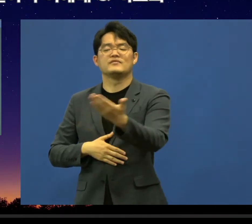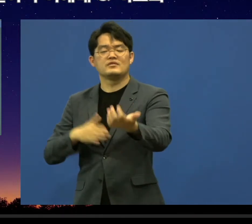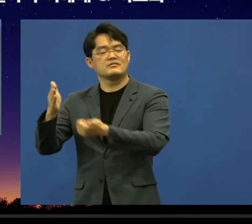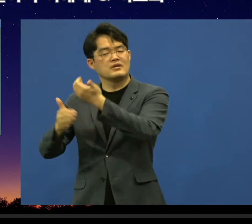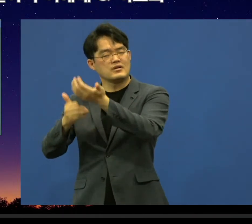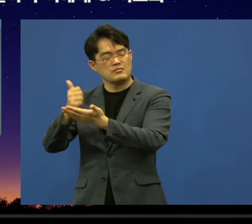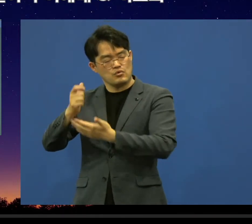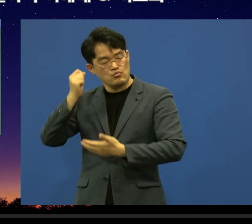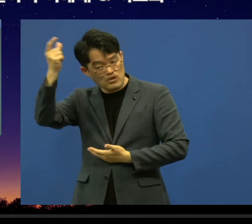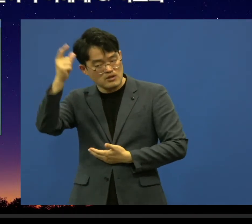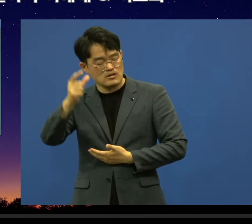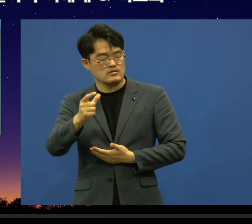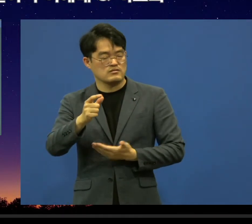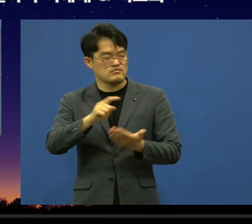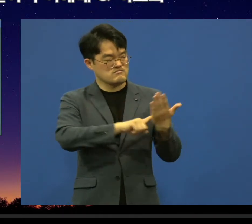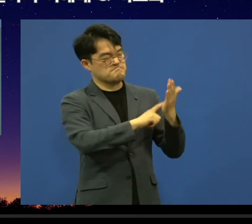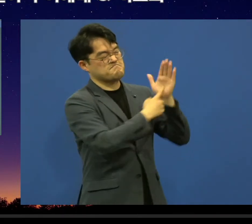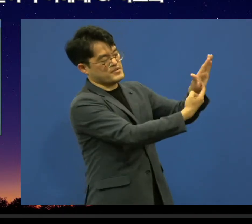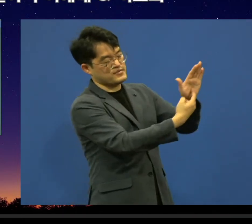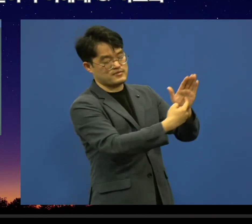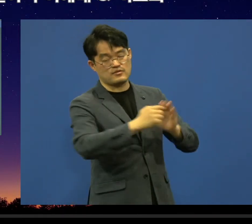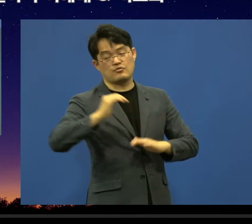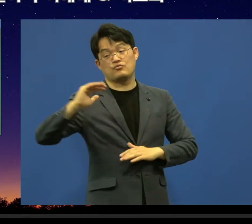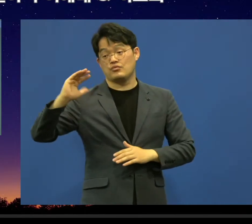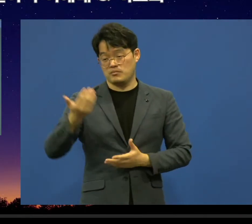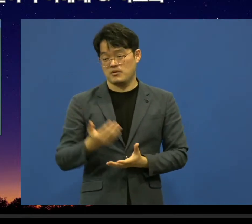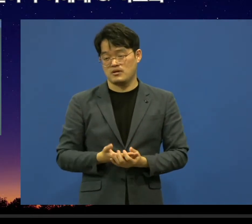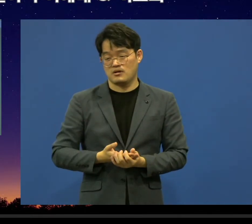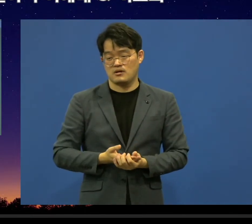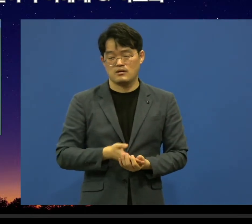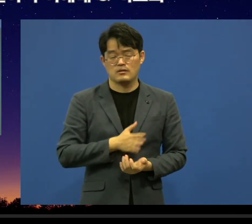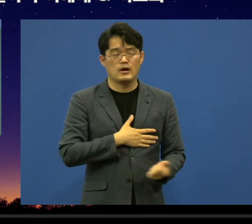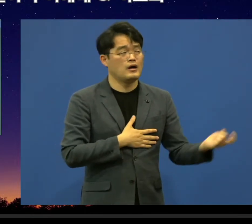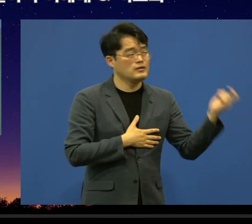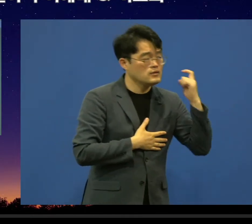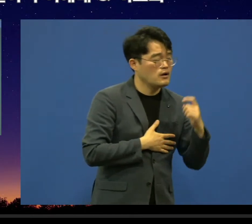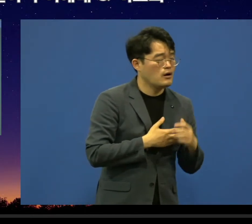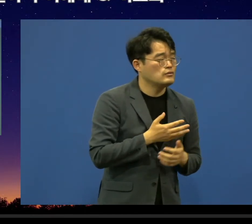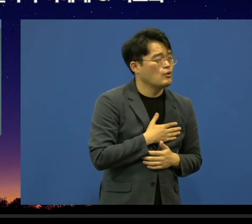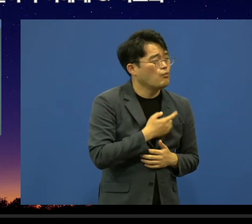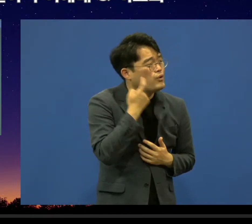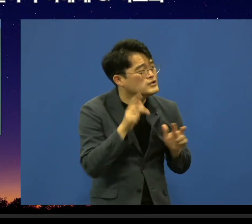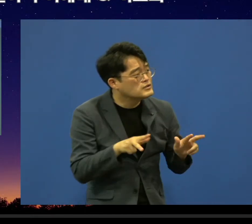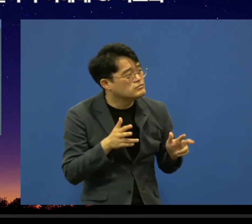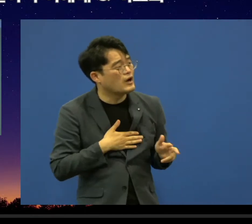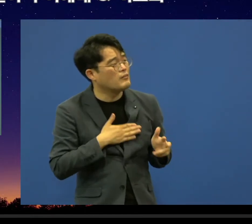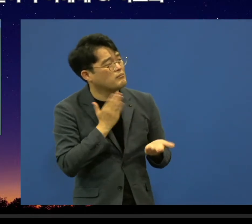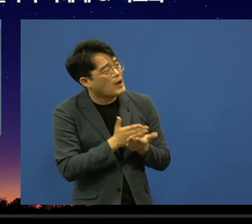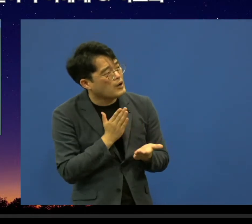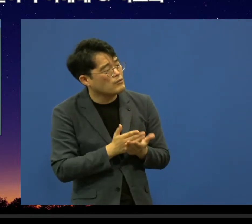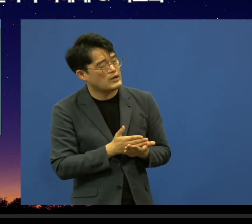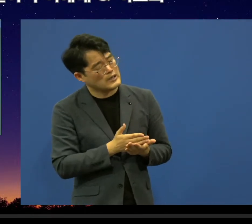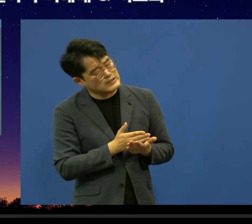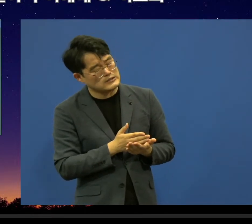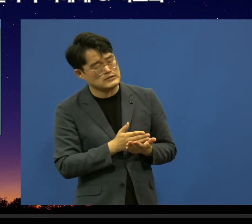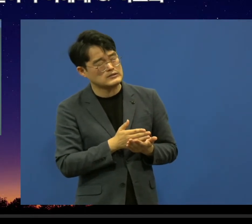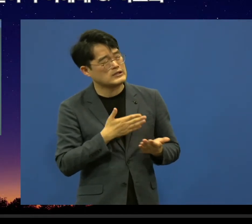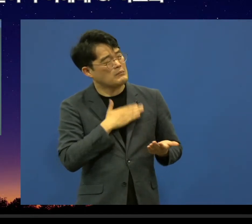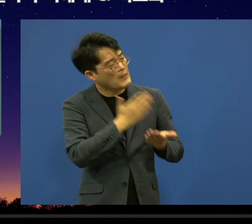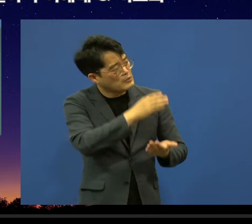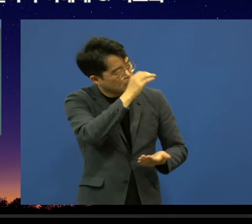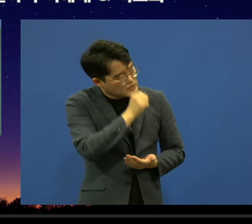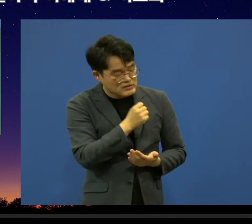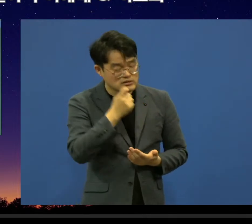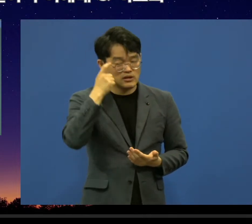해야 돼요. 내가 들을 때 하필 왜 나에게 위협으로 들립니까? 여러분, 하나님의 귀로 듣도록 하나님의